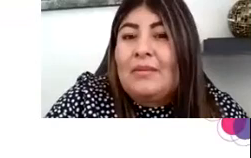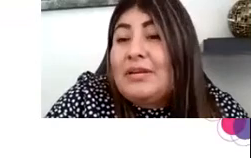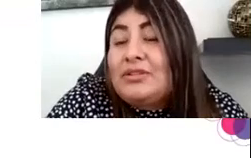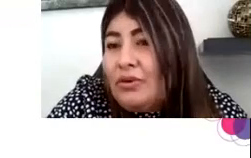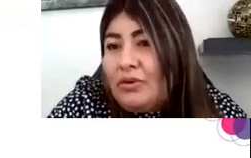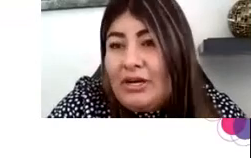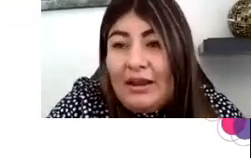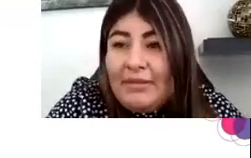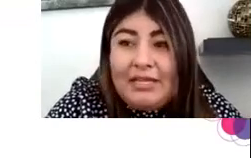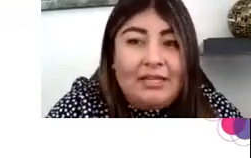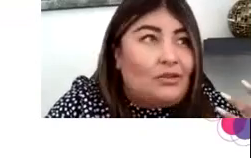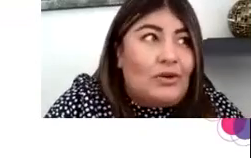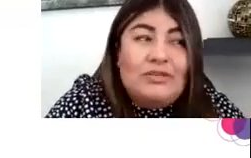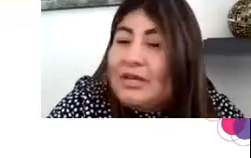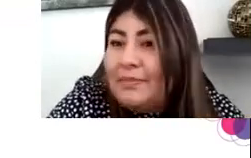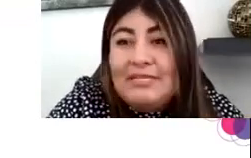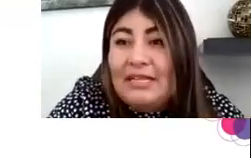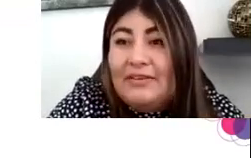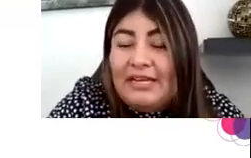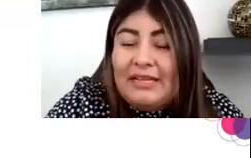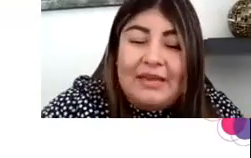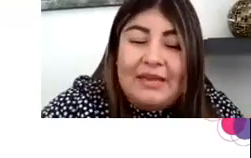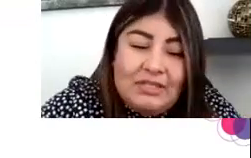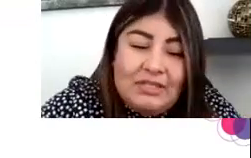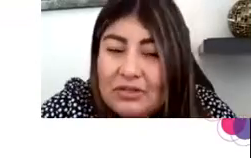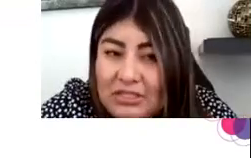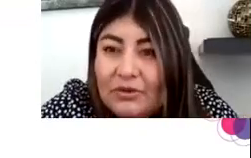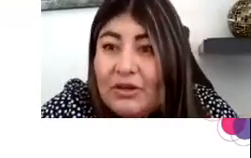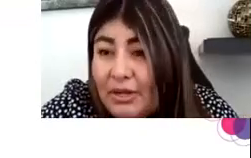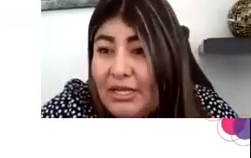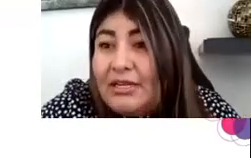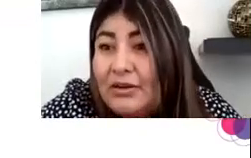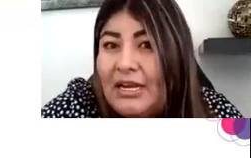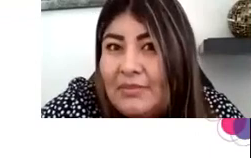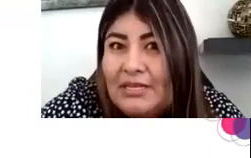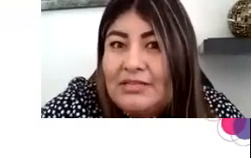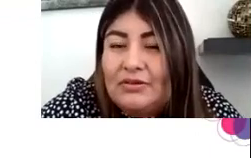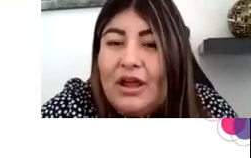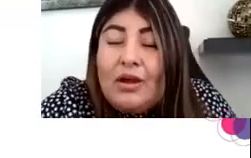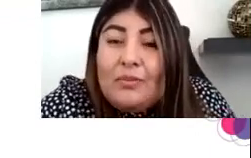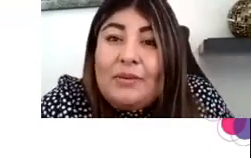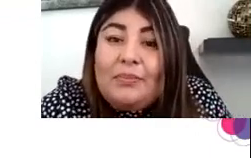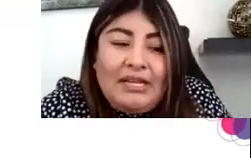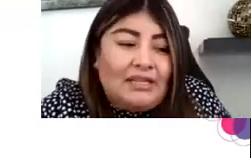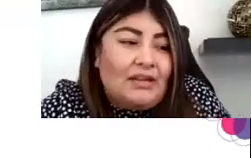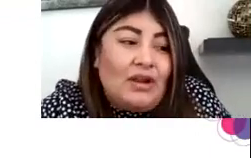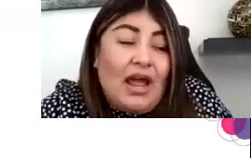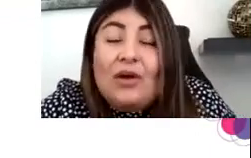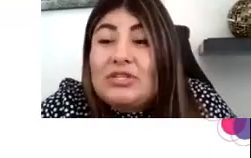Pues no, realmente no es una capacidad diferente. Veíamos en el concepto que pueden tener una limitación porque pueden tener una